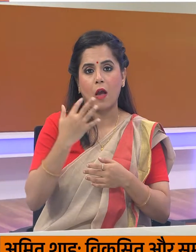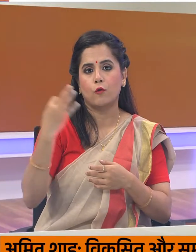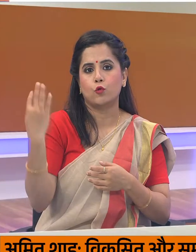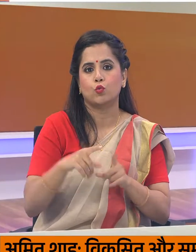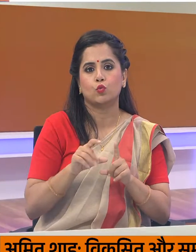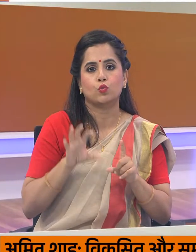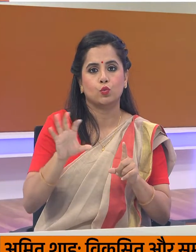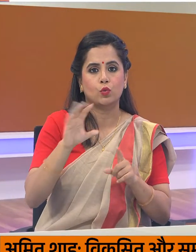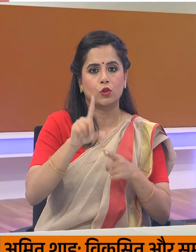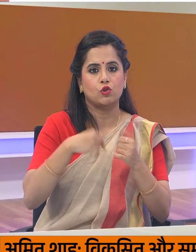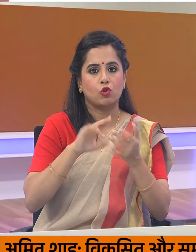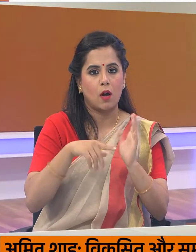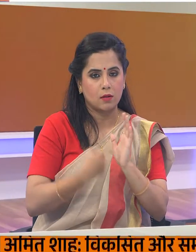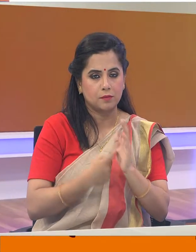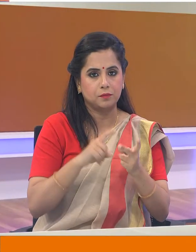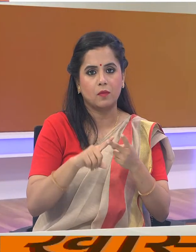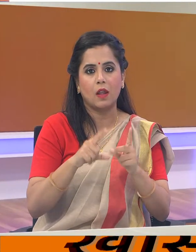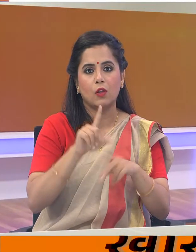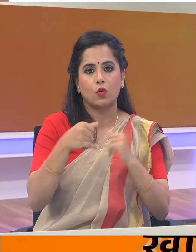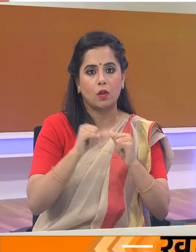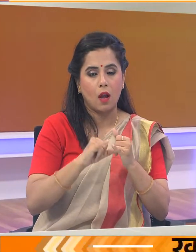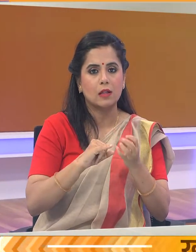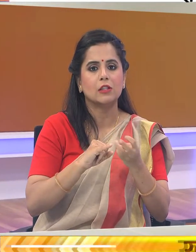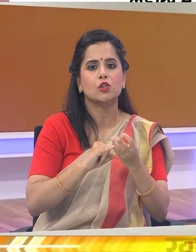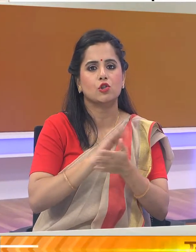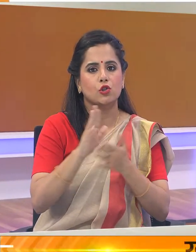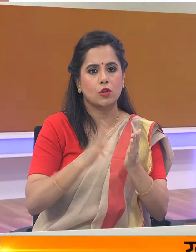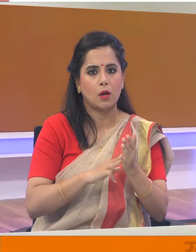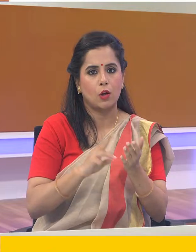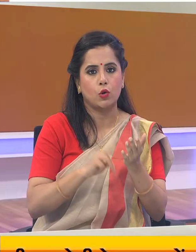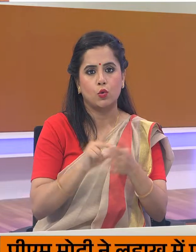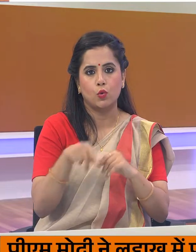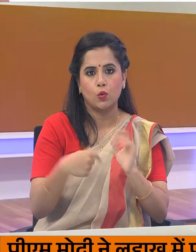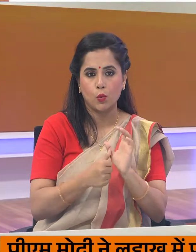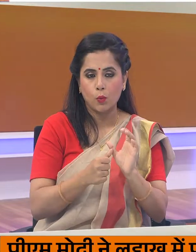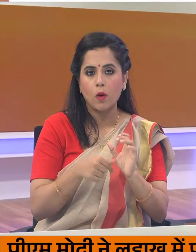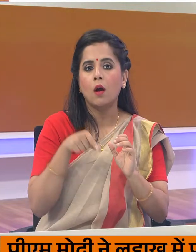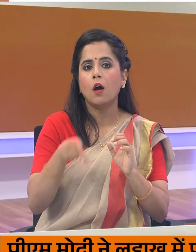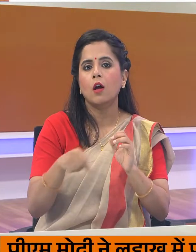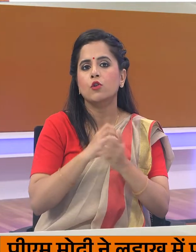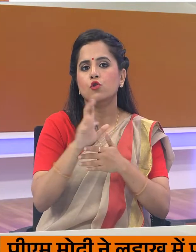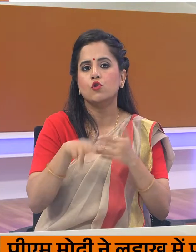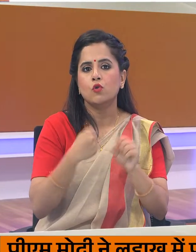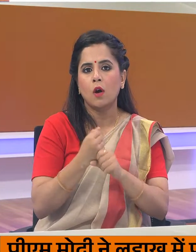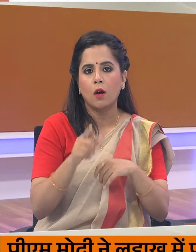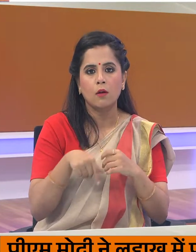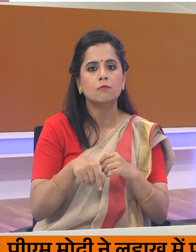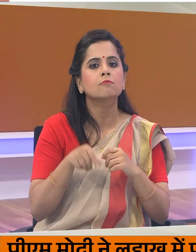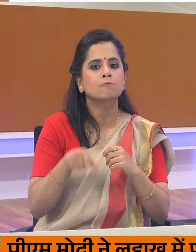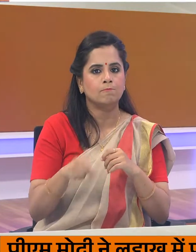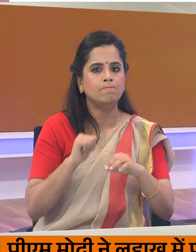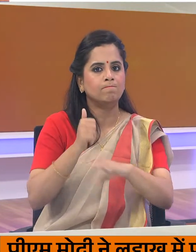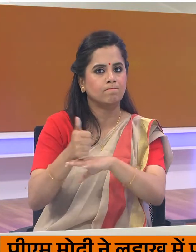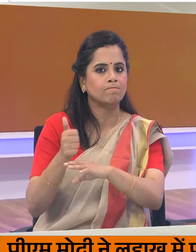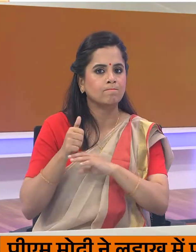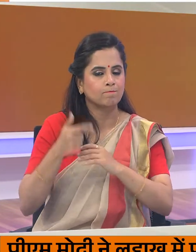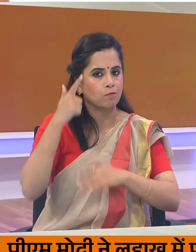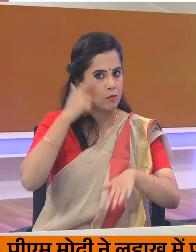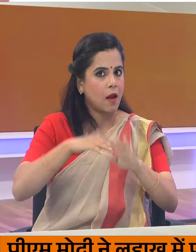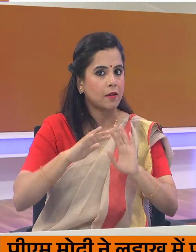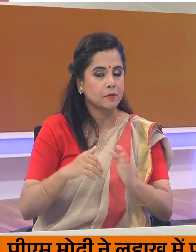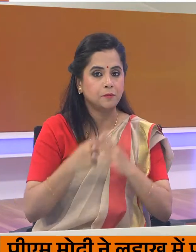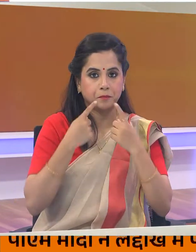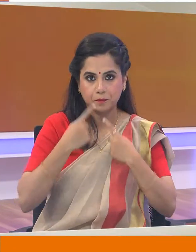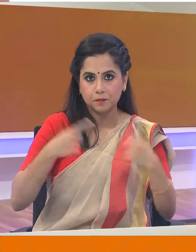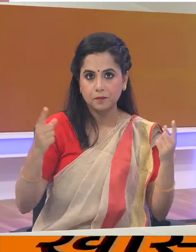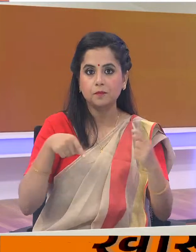जिले जांस्कर, द्रास, शाम, नुब्रा और चांगथांग बनाने की घोषणा की है। केंद्रीय